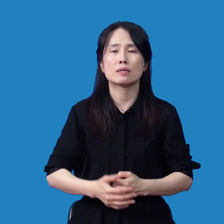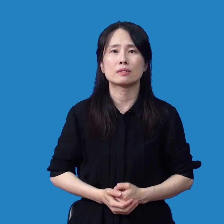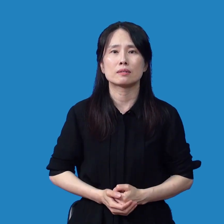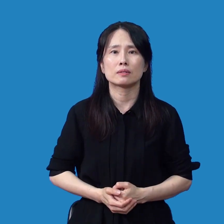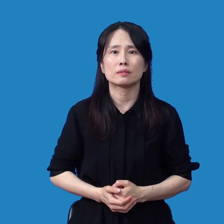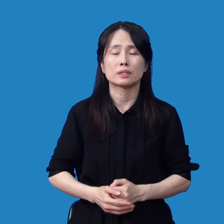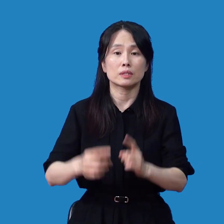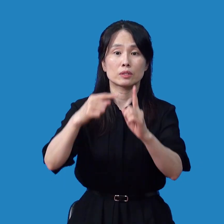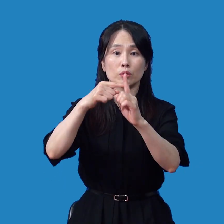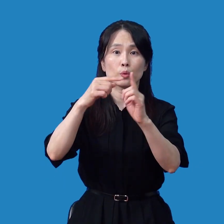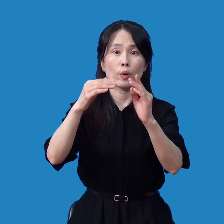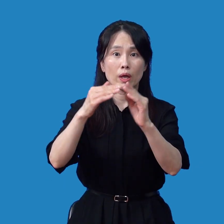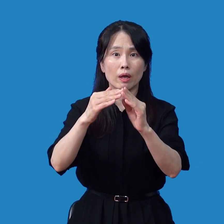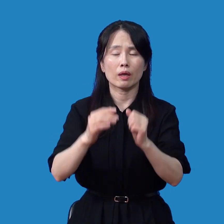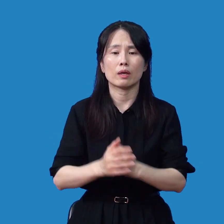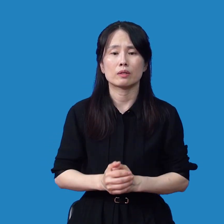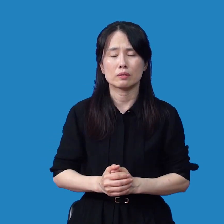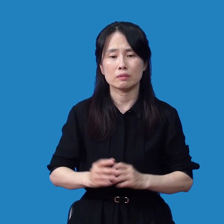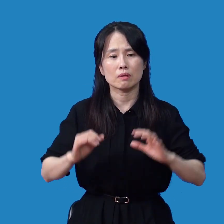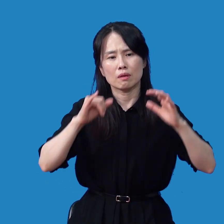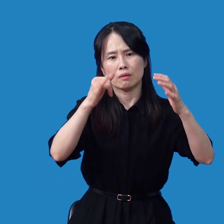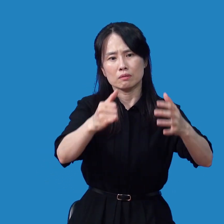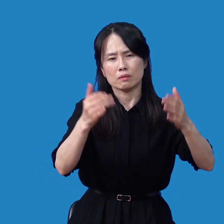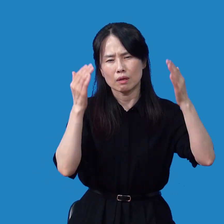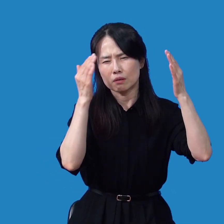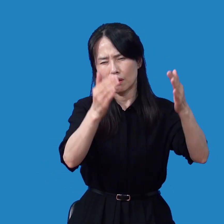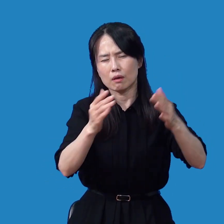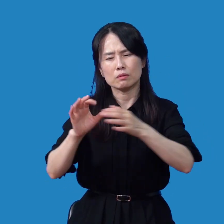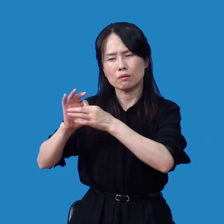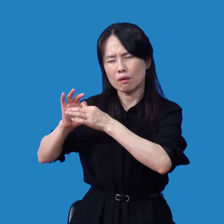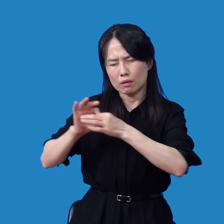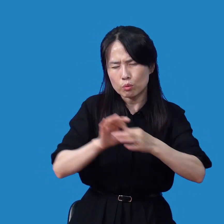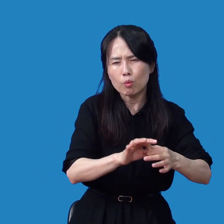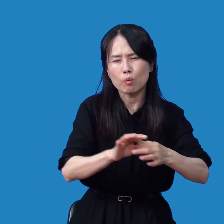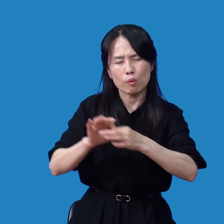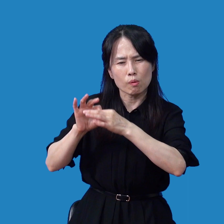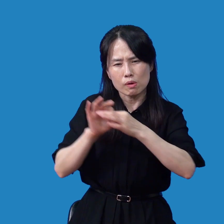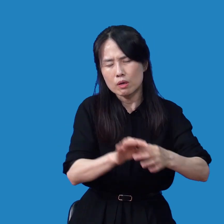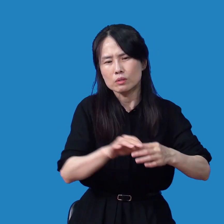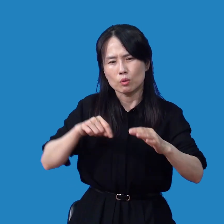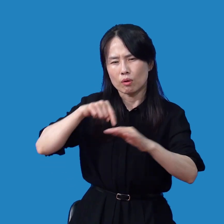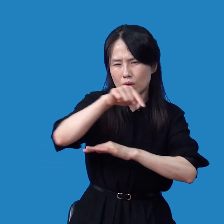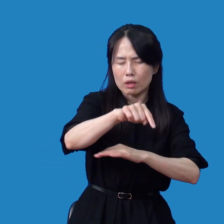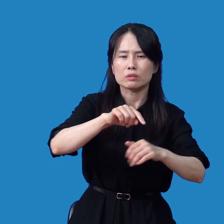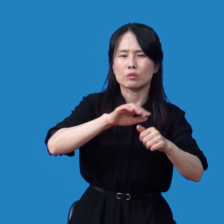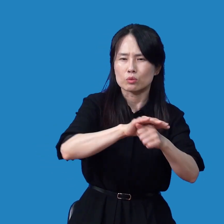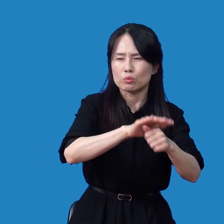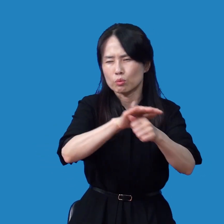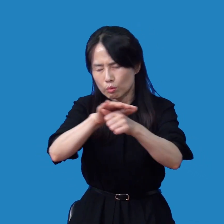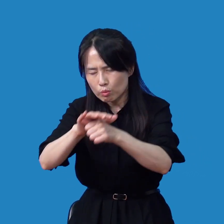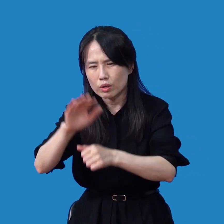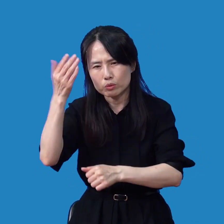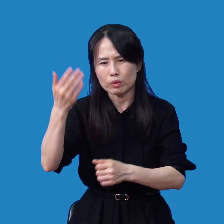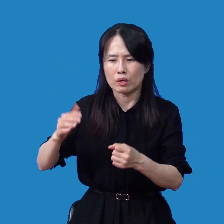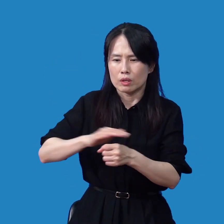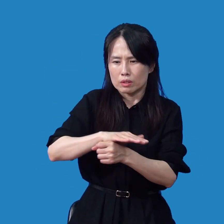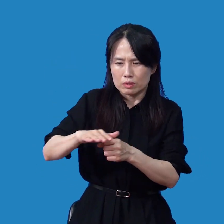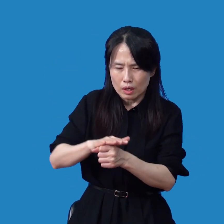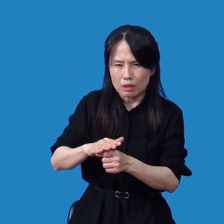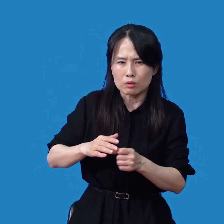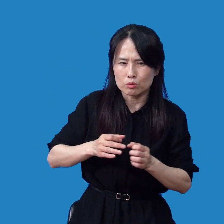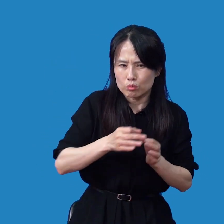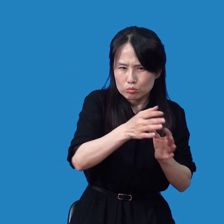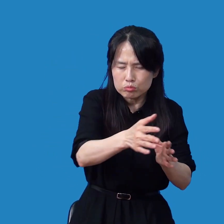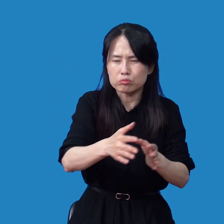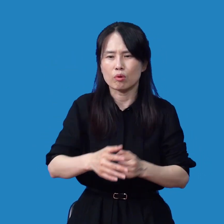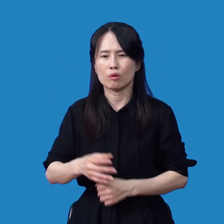그래서 교회는 세상을 향해서 계속 내보내야 합니다. 사람도 내보내고 돈도